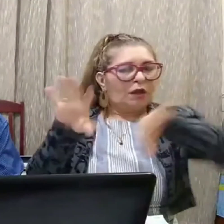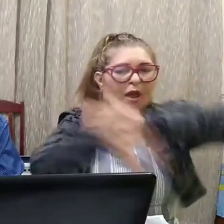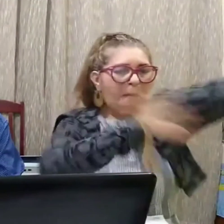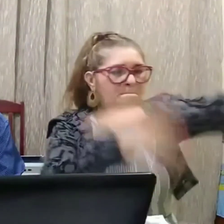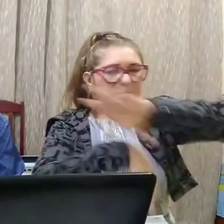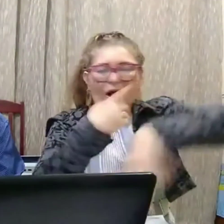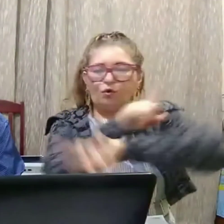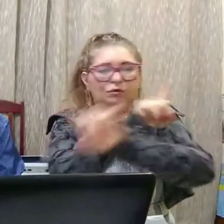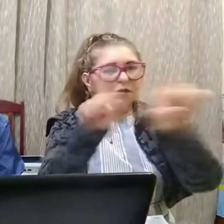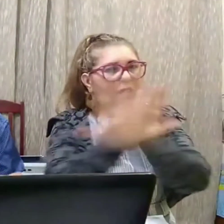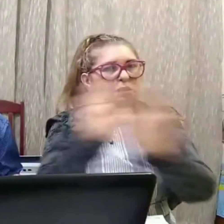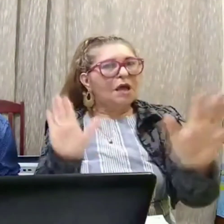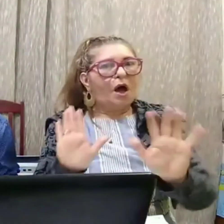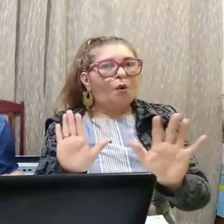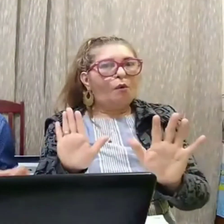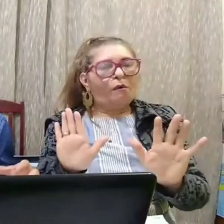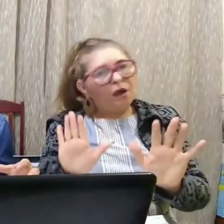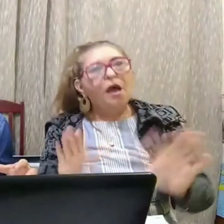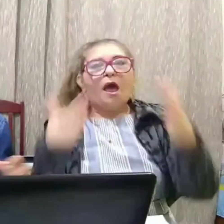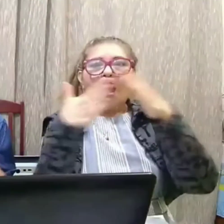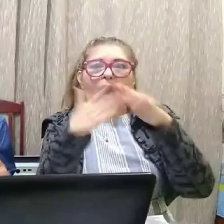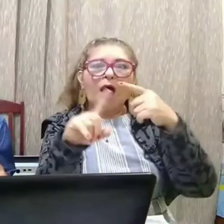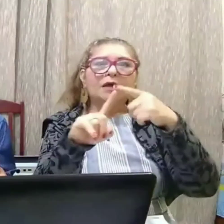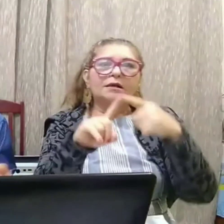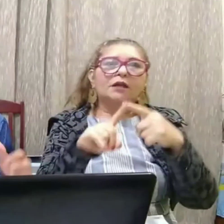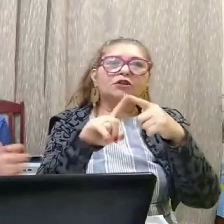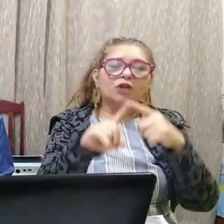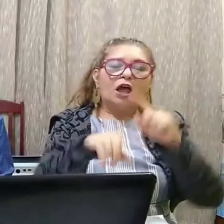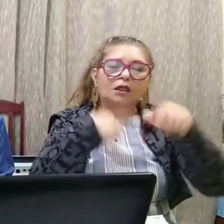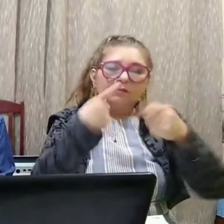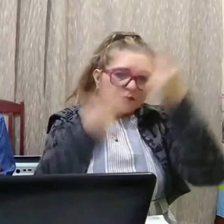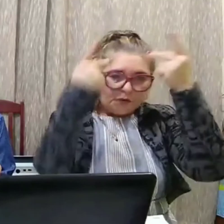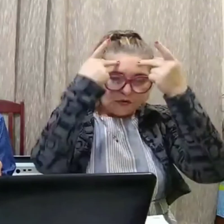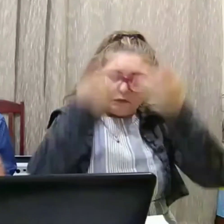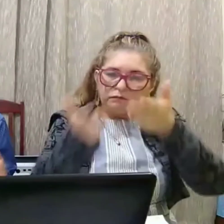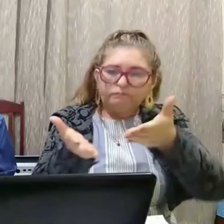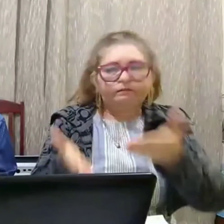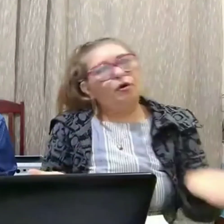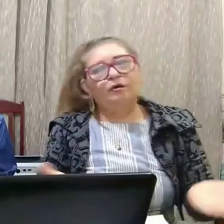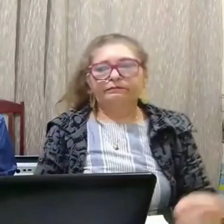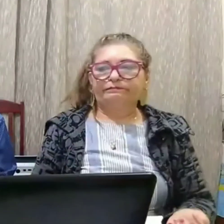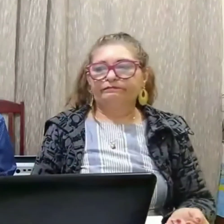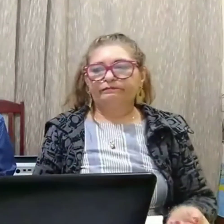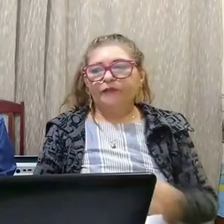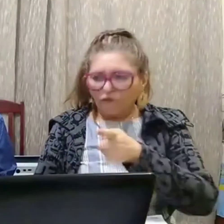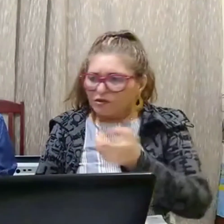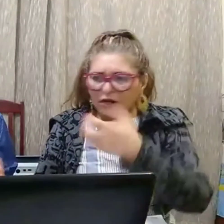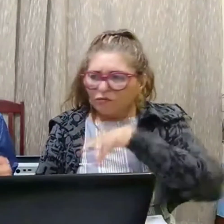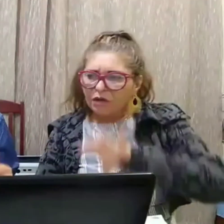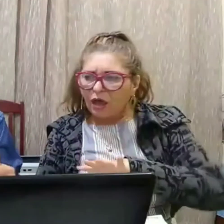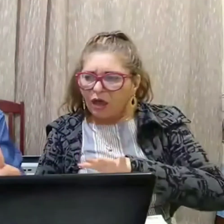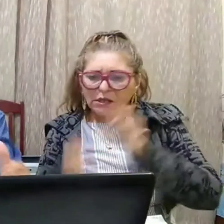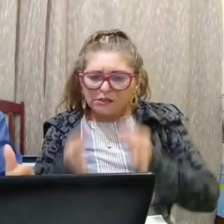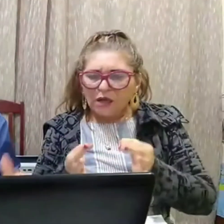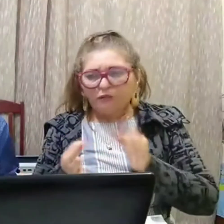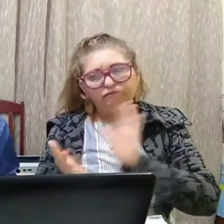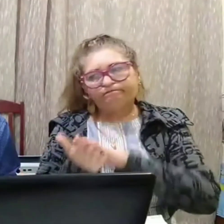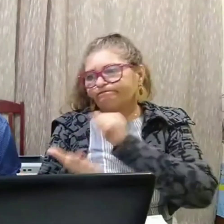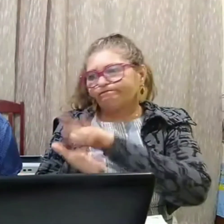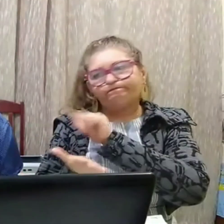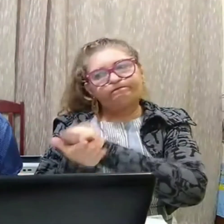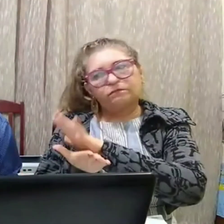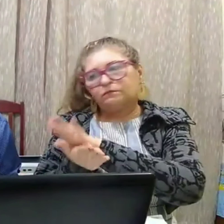maneira, a igreja então já chegava com eles e corrigia, e quem não quisesse se adequar, ela então tirava do